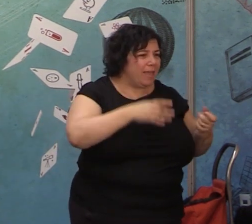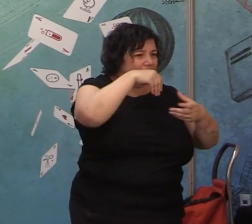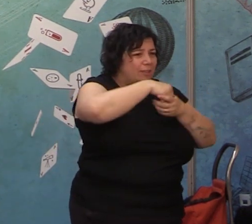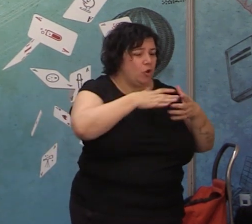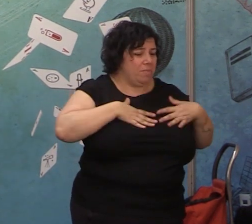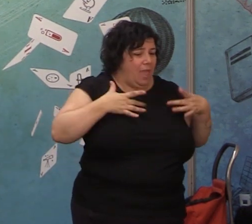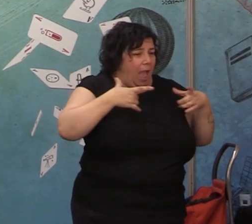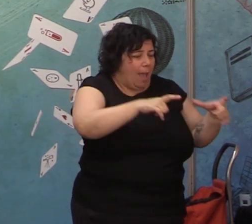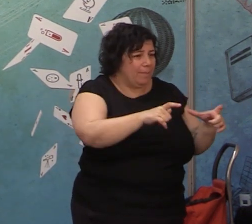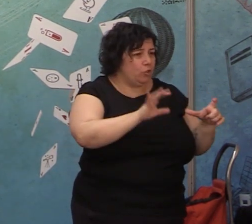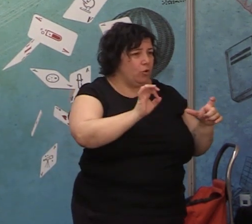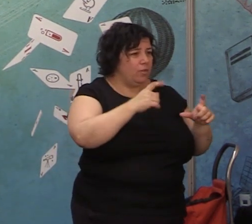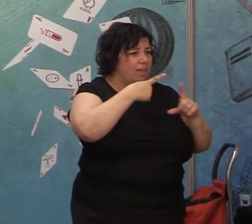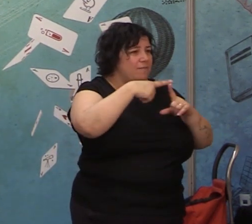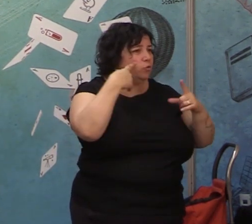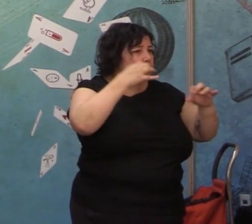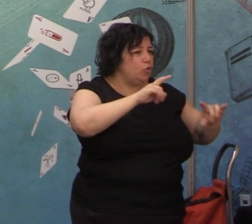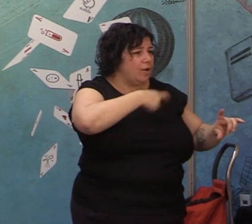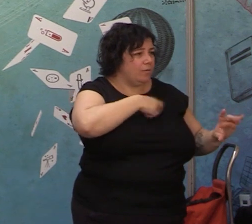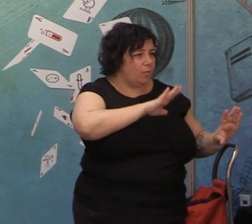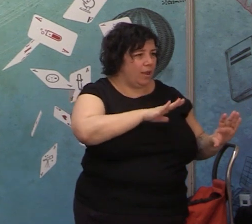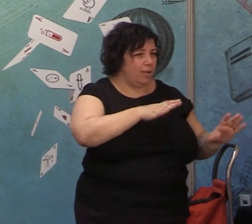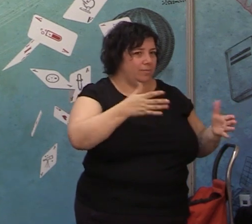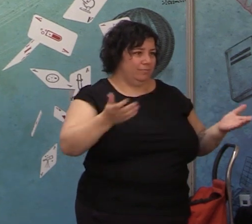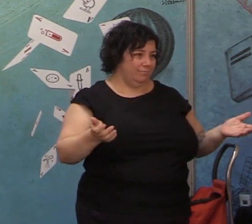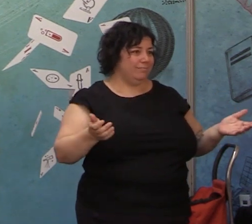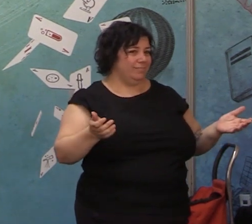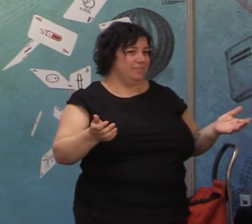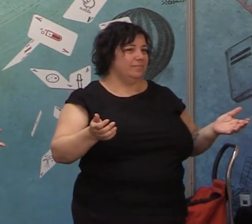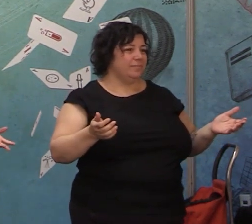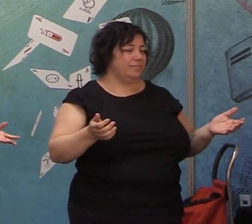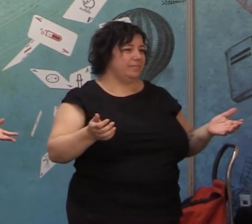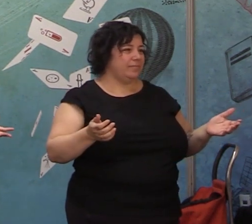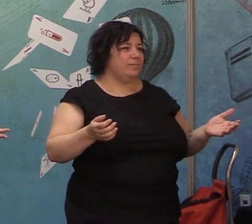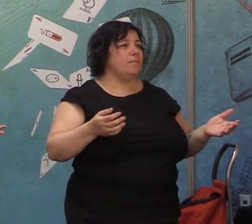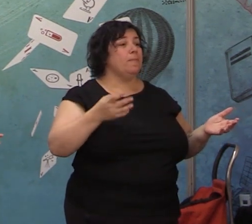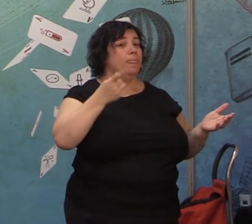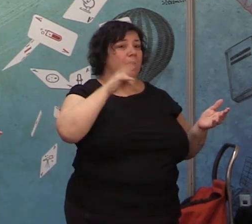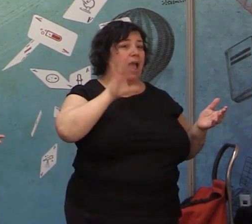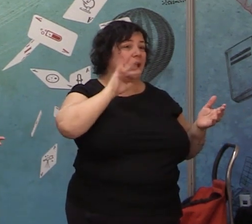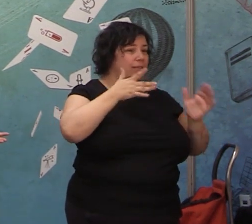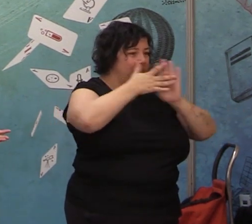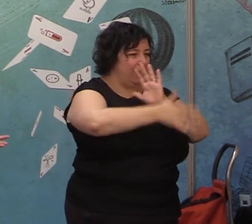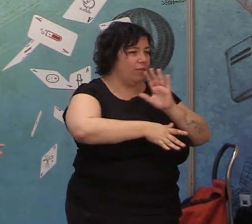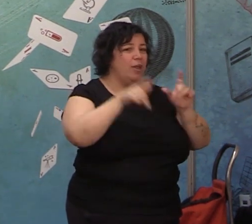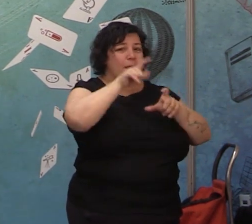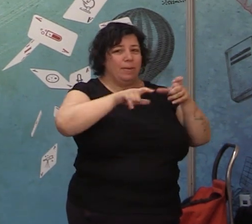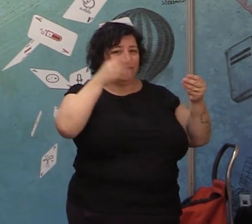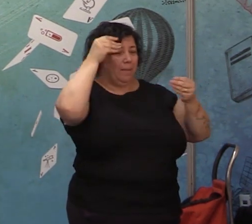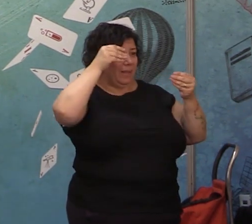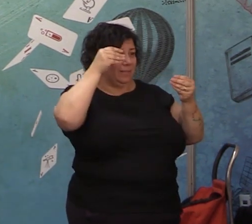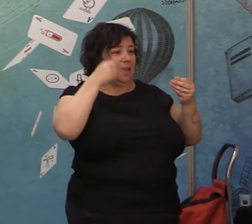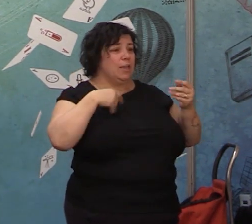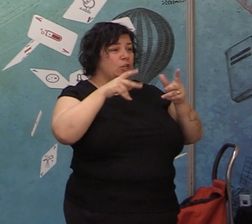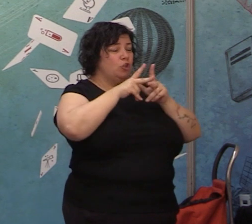ámbito sus factores de riesgo cardiovascular? Y como he dicho, aunque hay gente que piensa que la sociedad